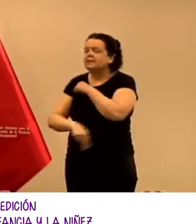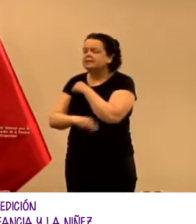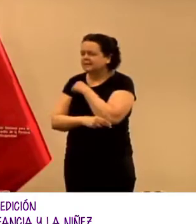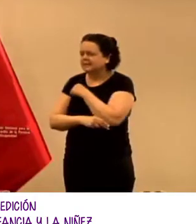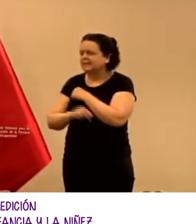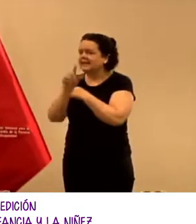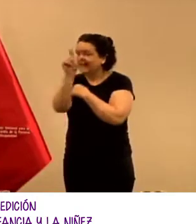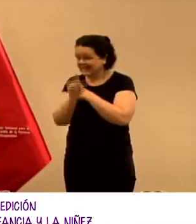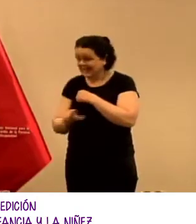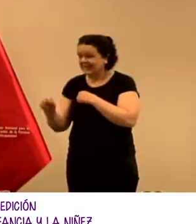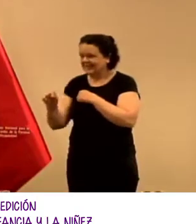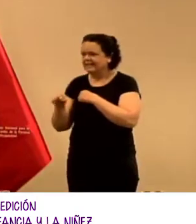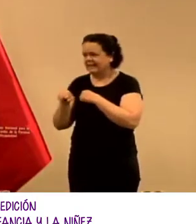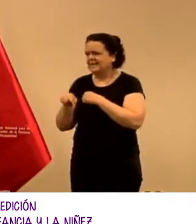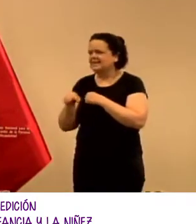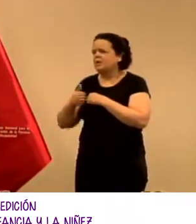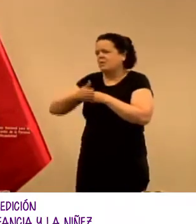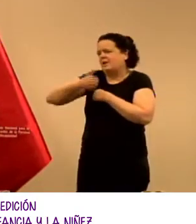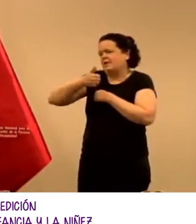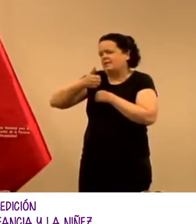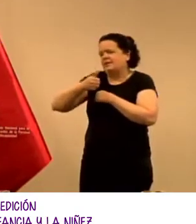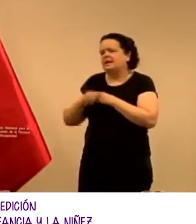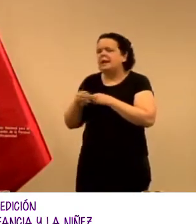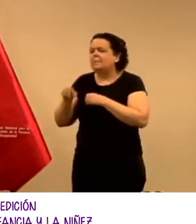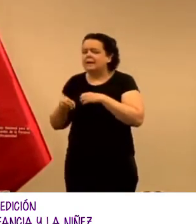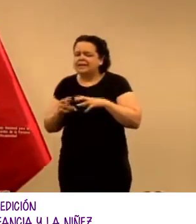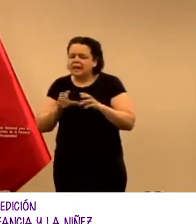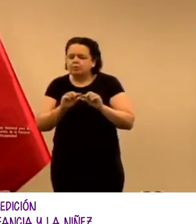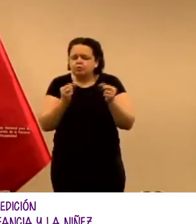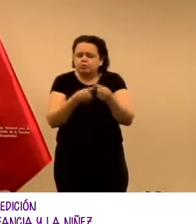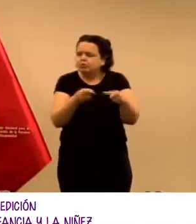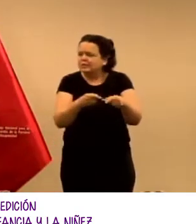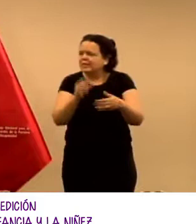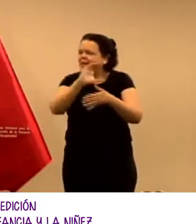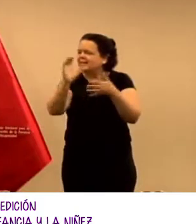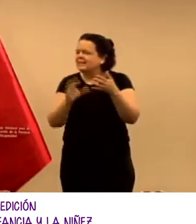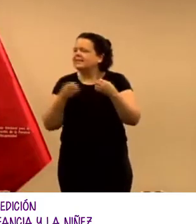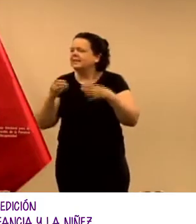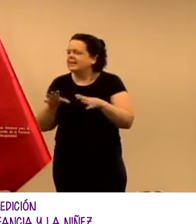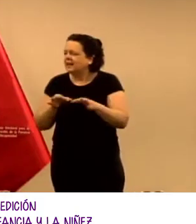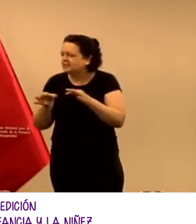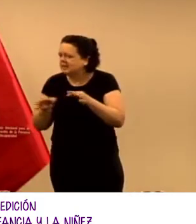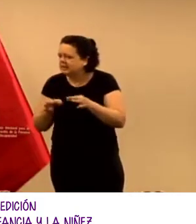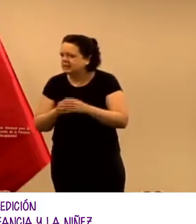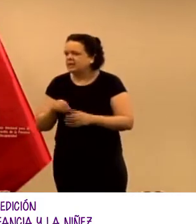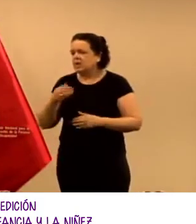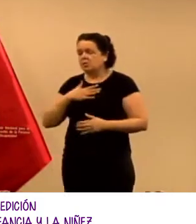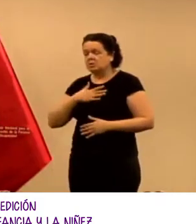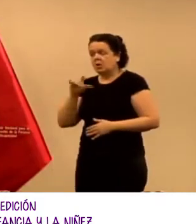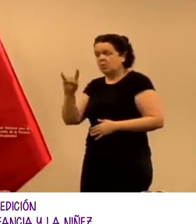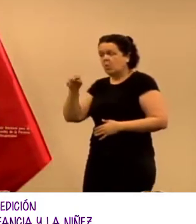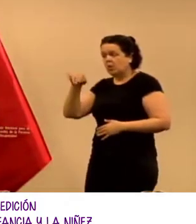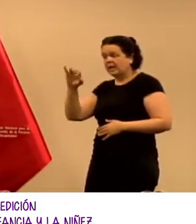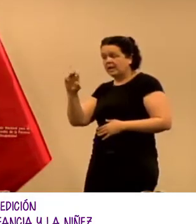ISTAT, para desarrollar un módulo que tuviera las características que les mencioné. Como UNICEF,